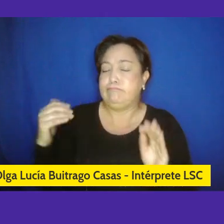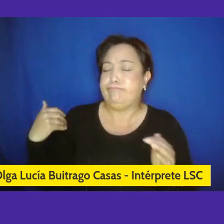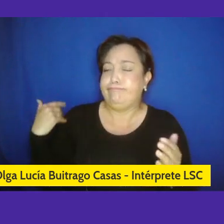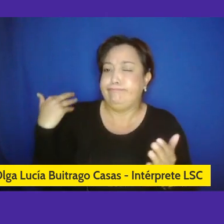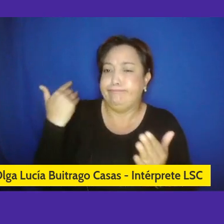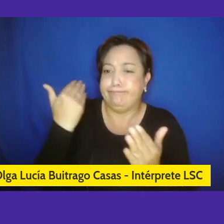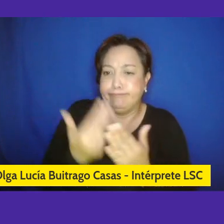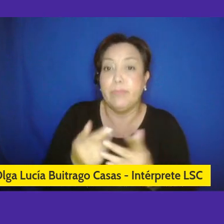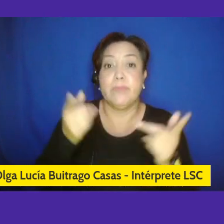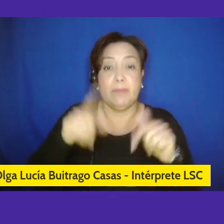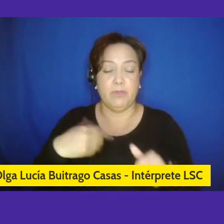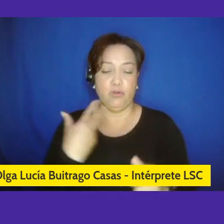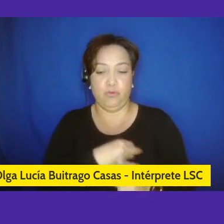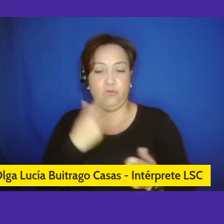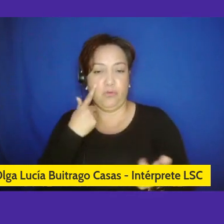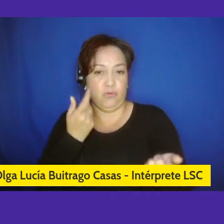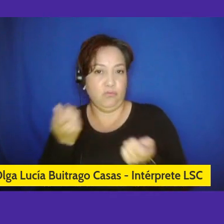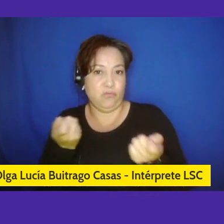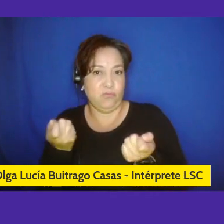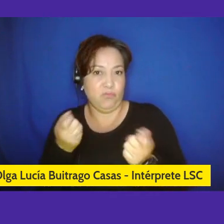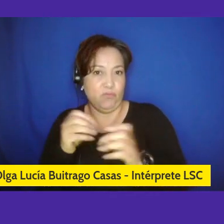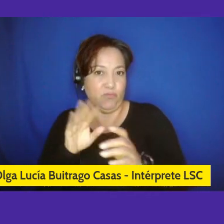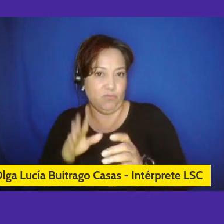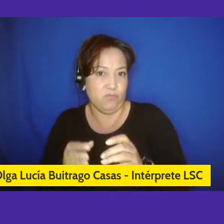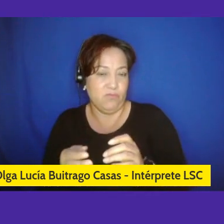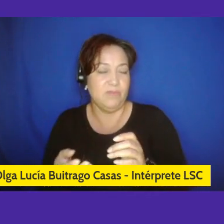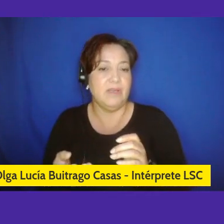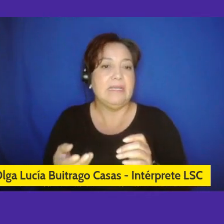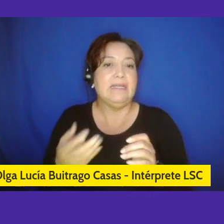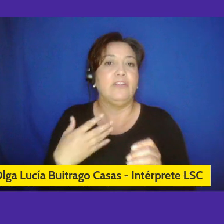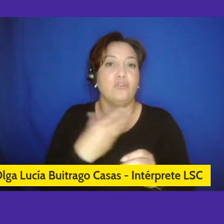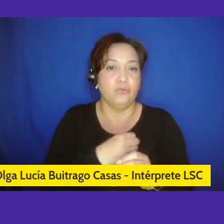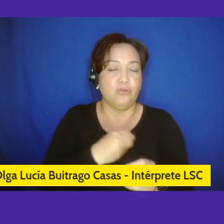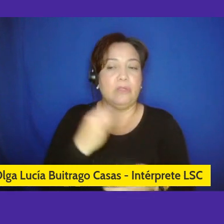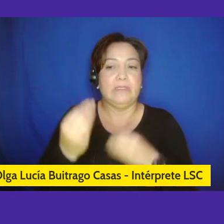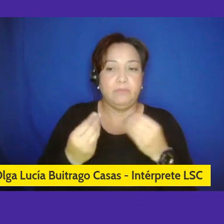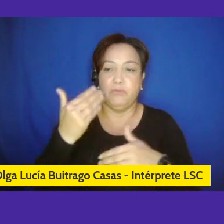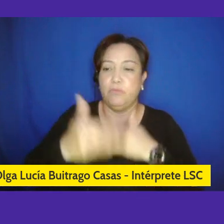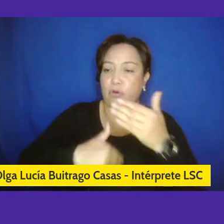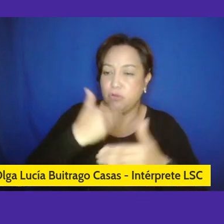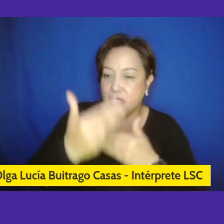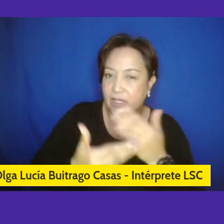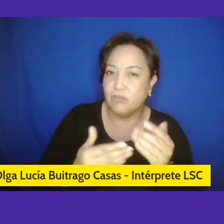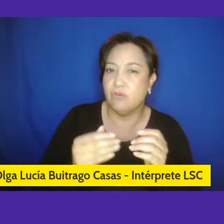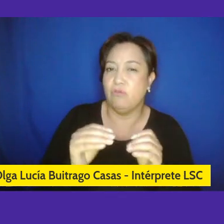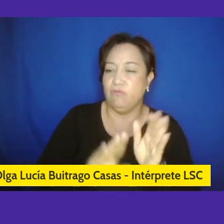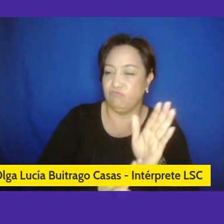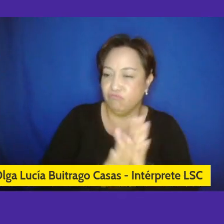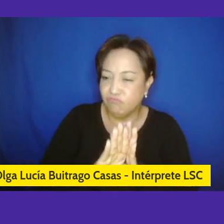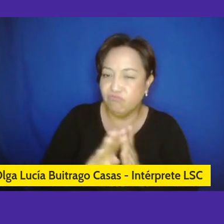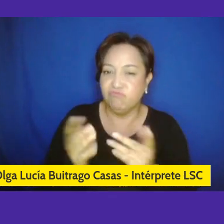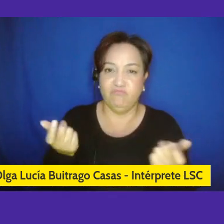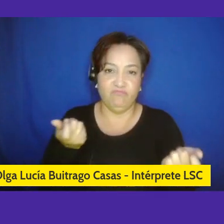también producimos, nos gusta mucho entrar en el proceso de desarrollo y producción. En esa manera,